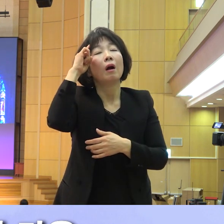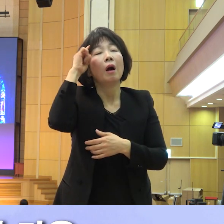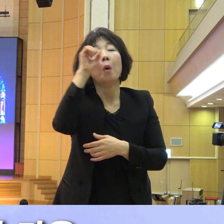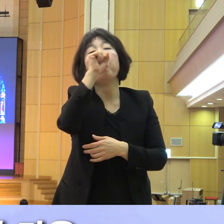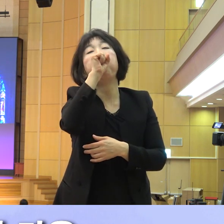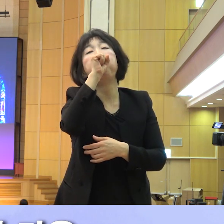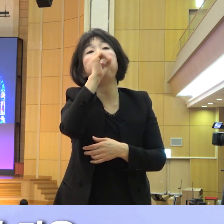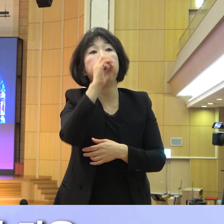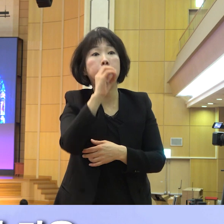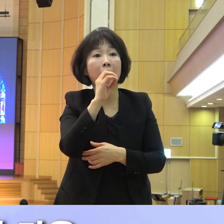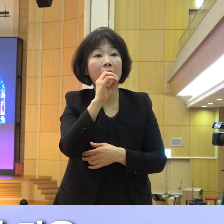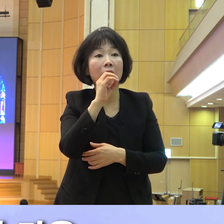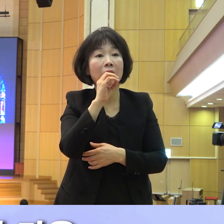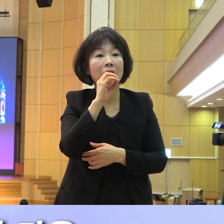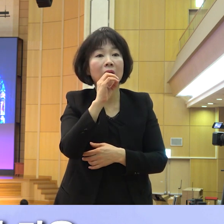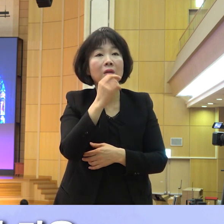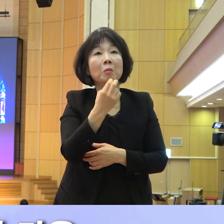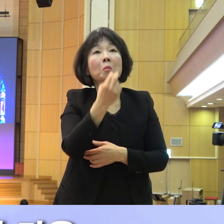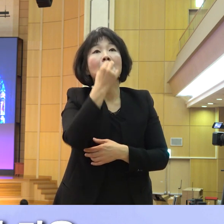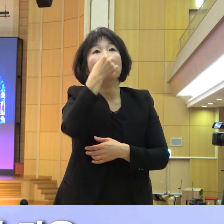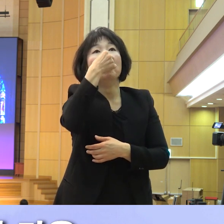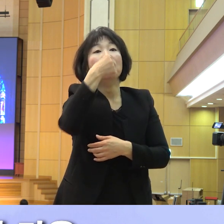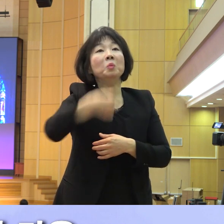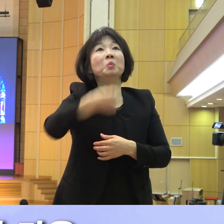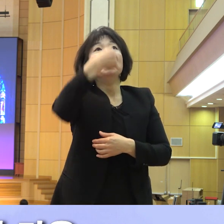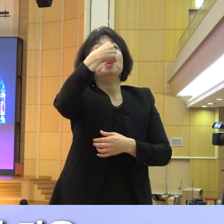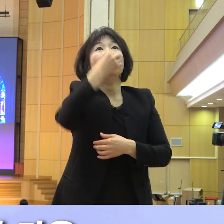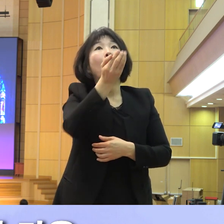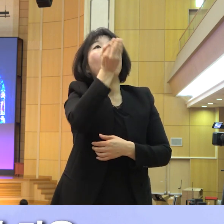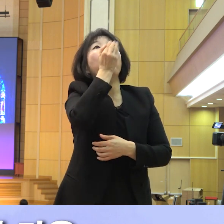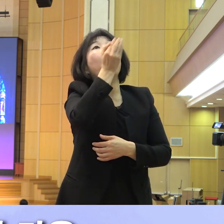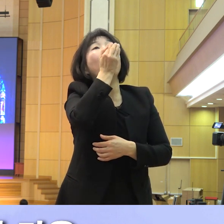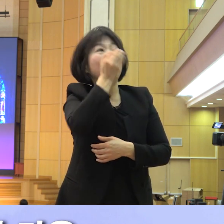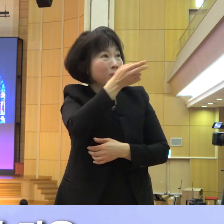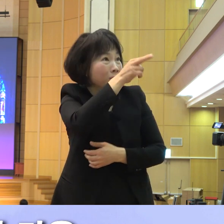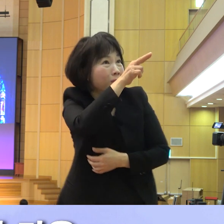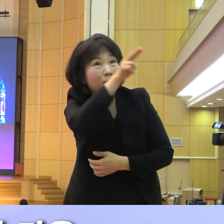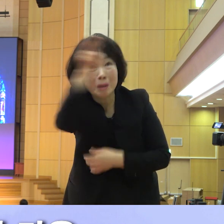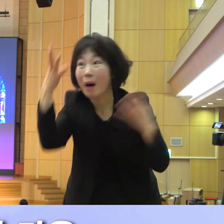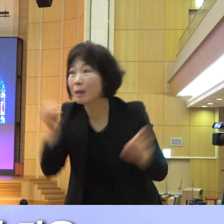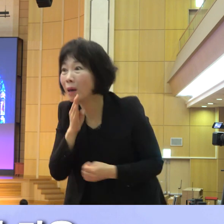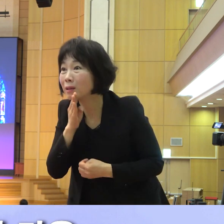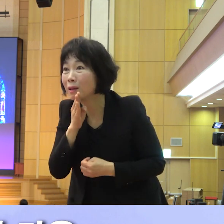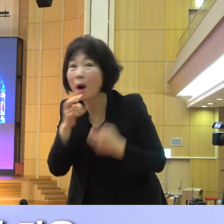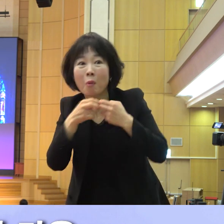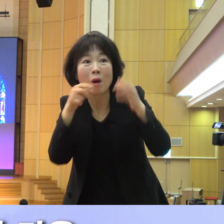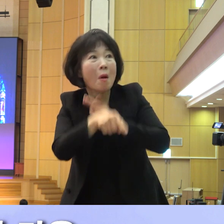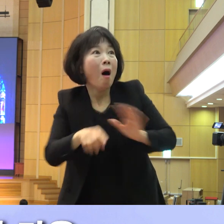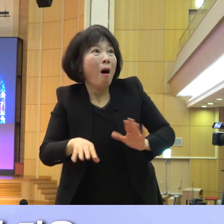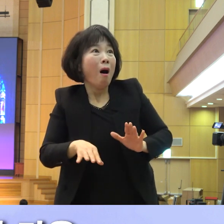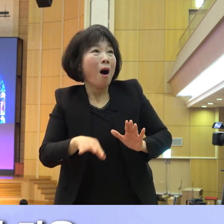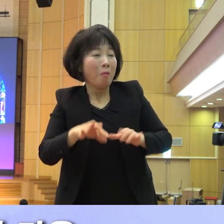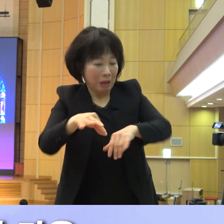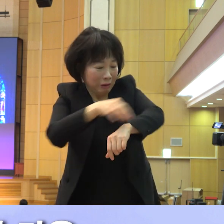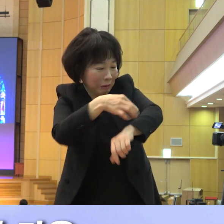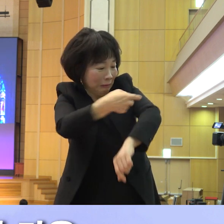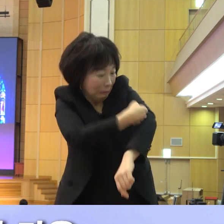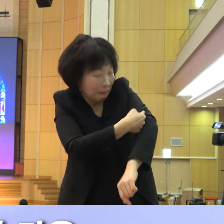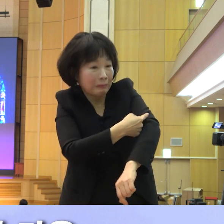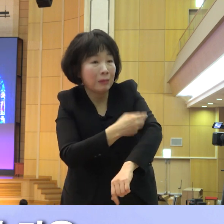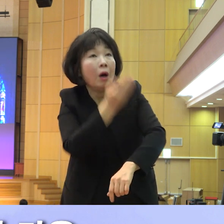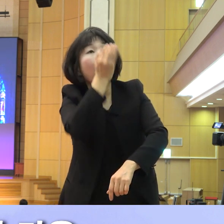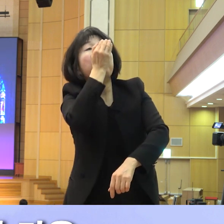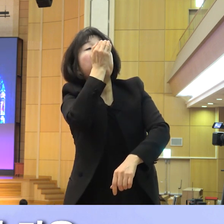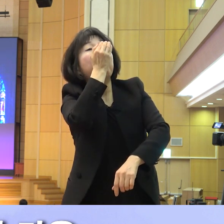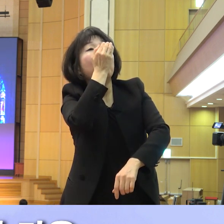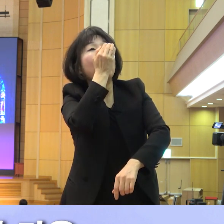줄레 닌거 줄이다니 각종 호흡기 모든 줄이 달려있다 하더라도 숨이